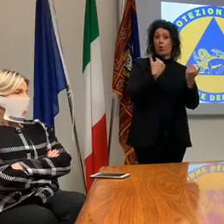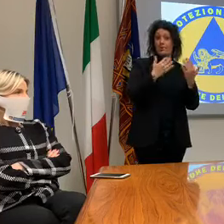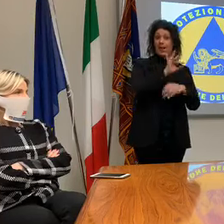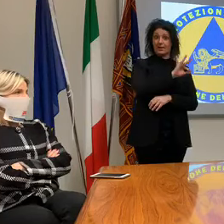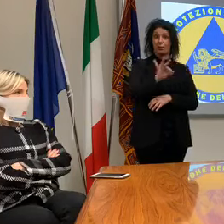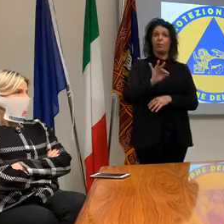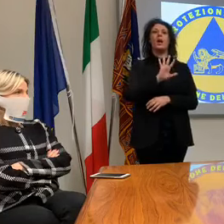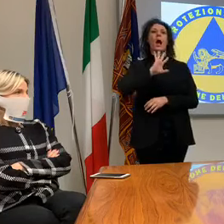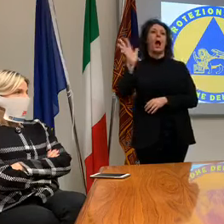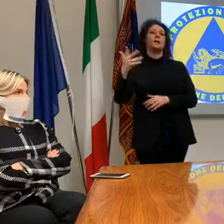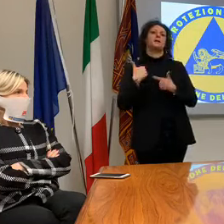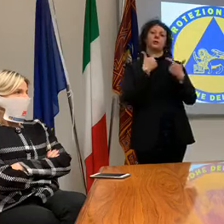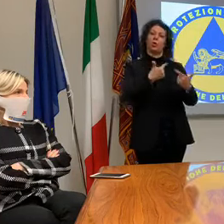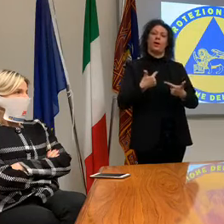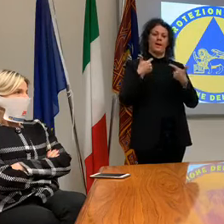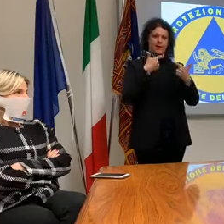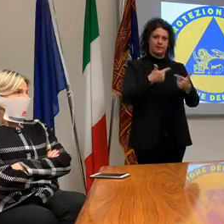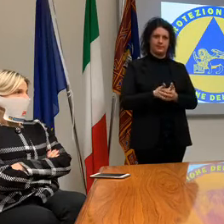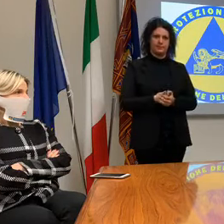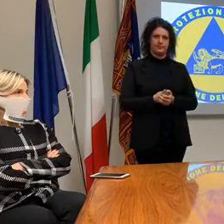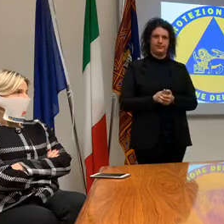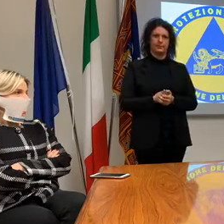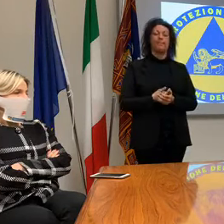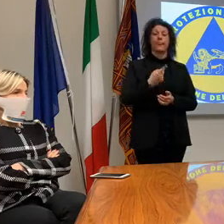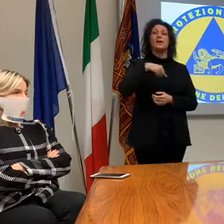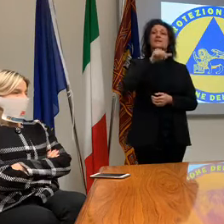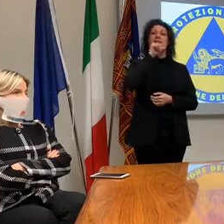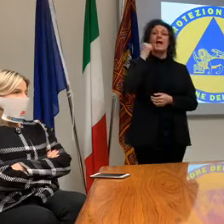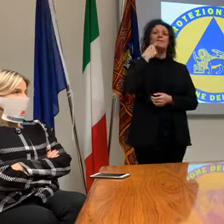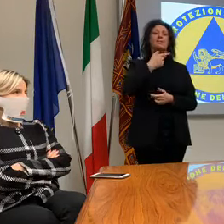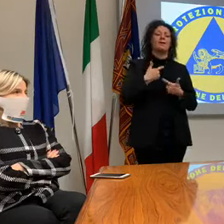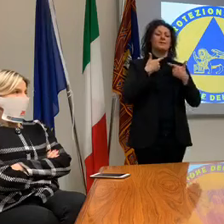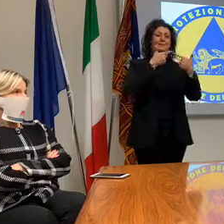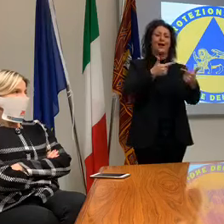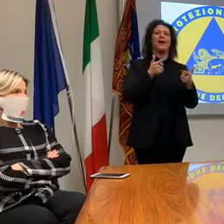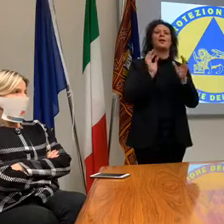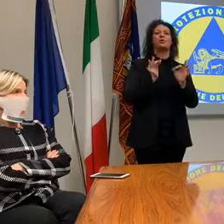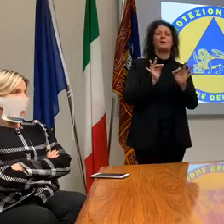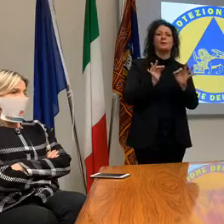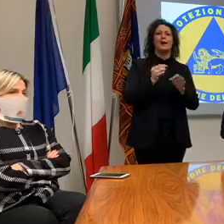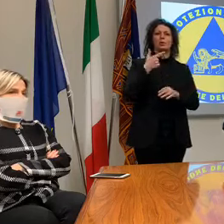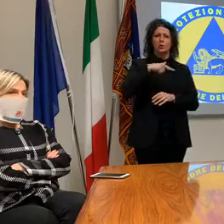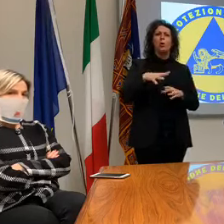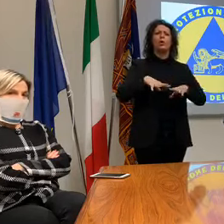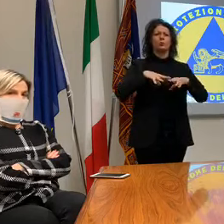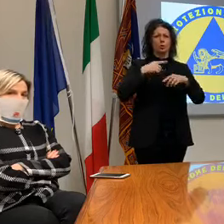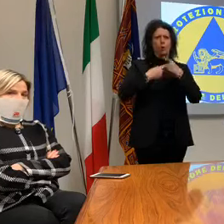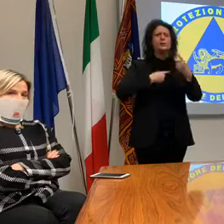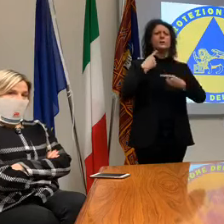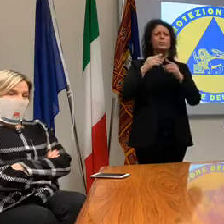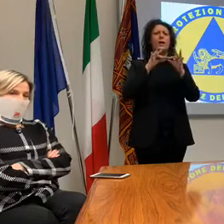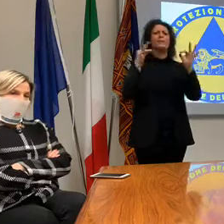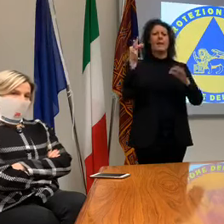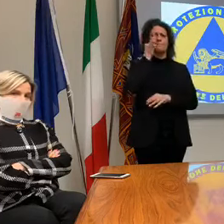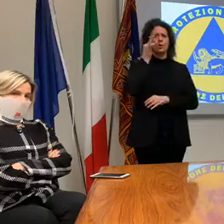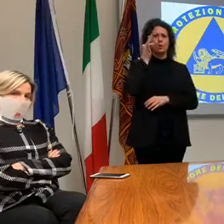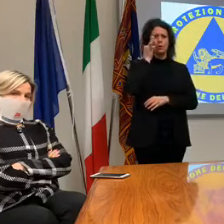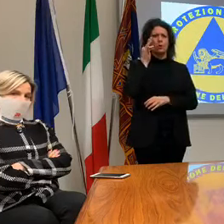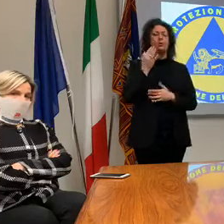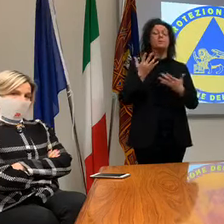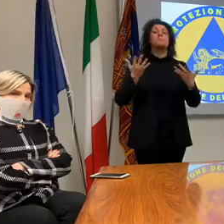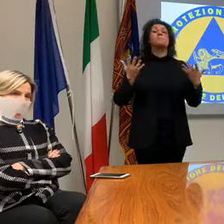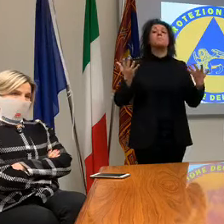distribuiti per lo screening ad esempio tra gli ospedalieri, stiamo facendo il tampone, ma questo ci aiuta a coadiuvare quando tu sei